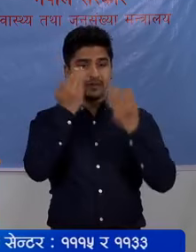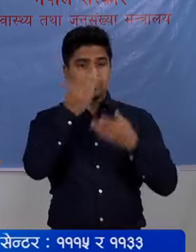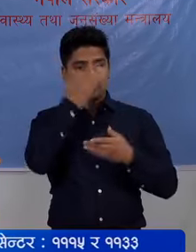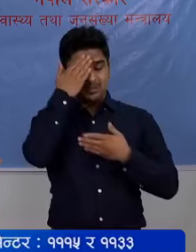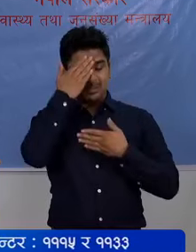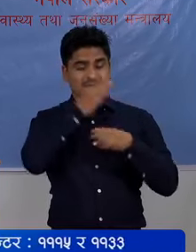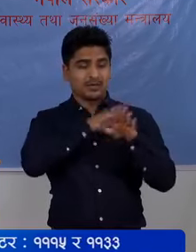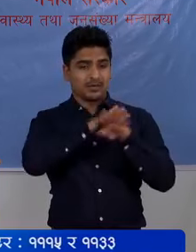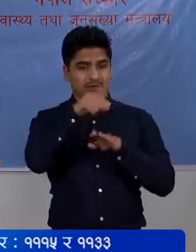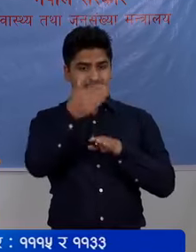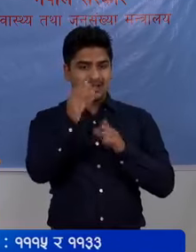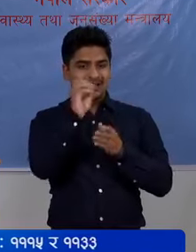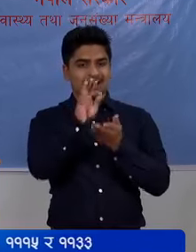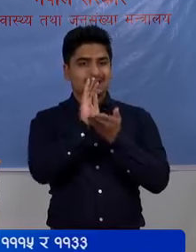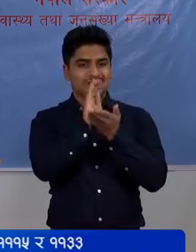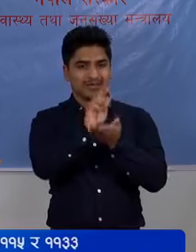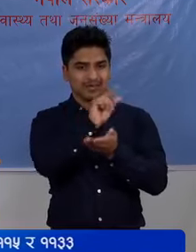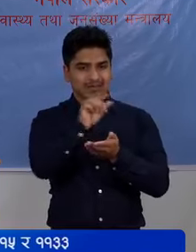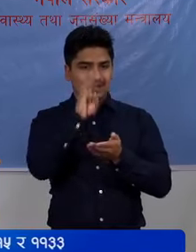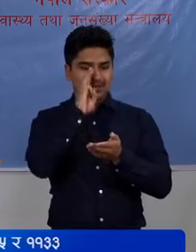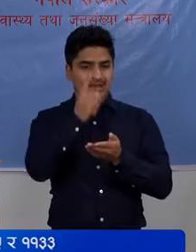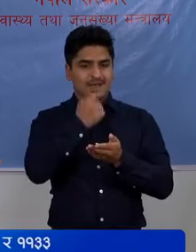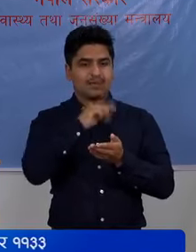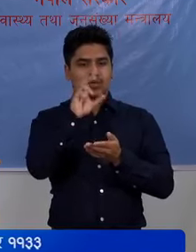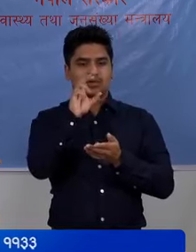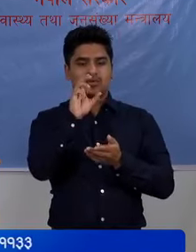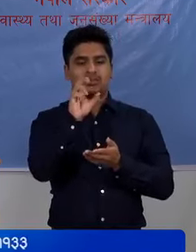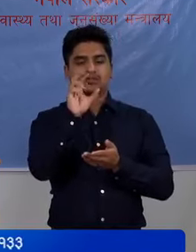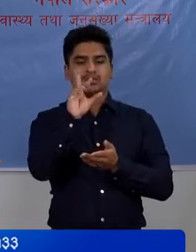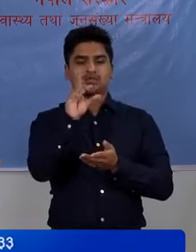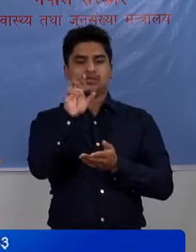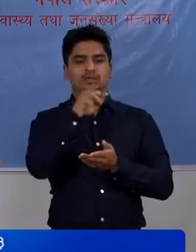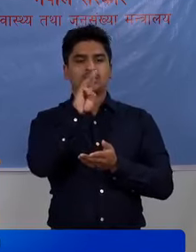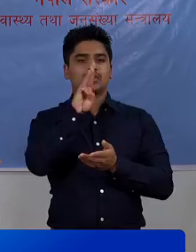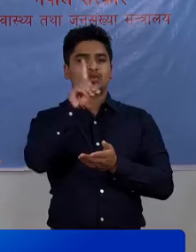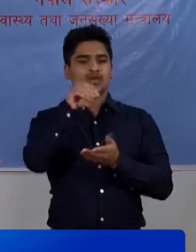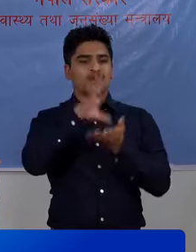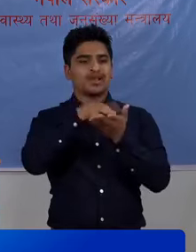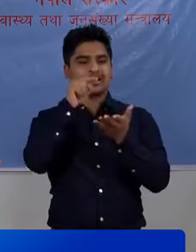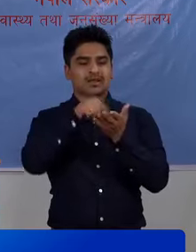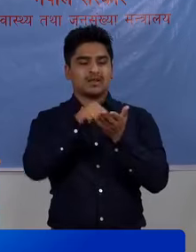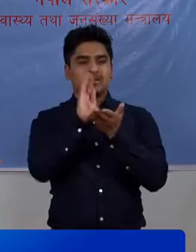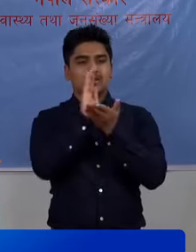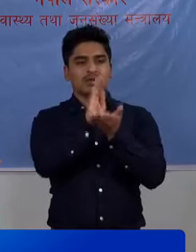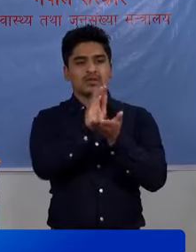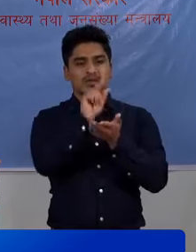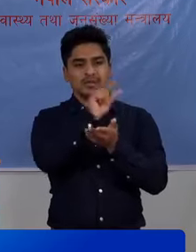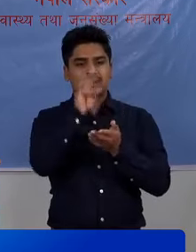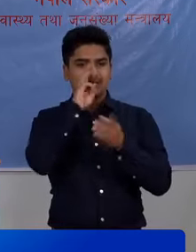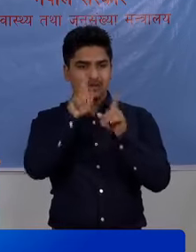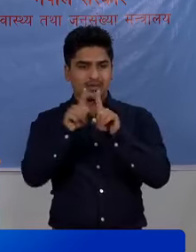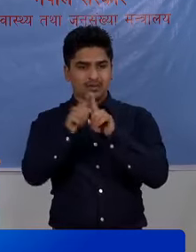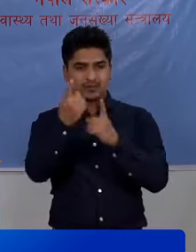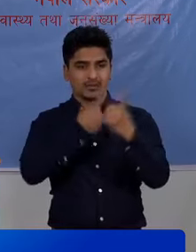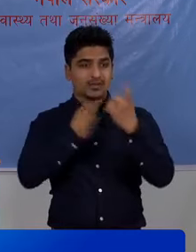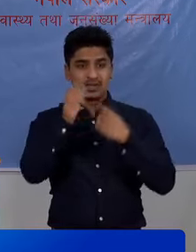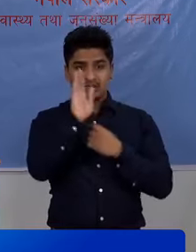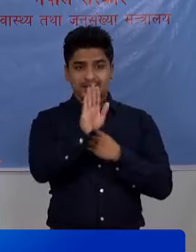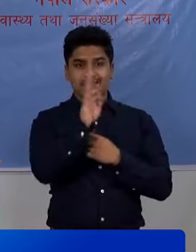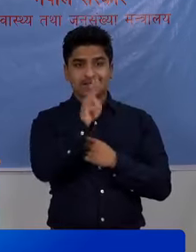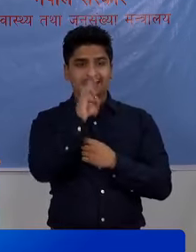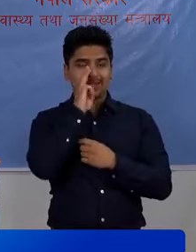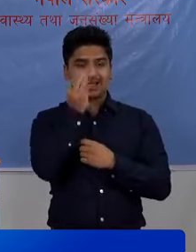हर लाई दिने सेवा को बारेमा रो आमरो ट्रामा सेंटर को अस्पताल को सेवा को बारेमा पनी स्वध्ण भाएको छा